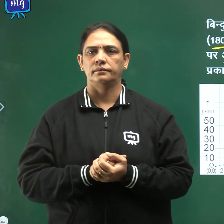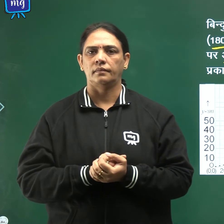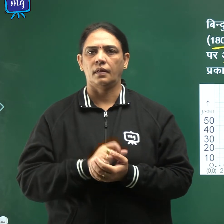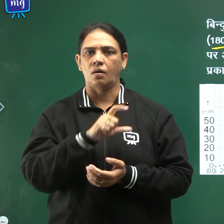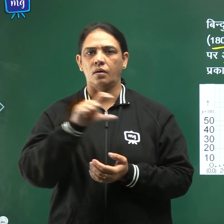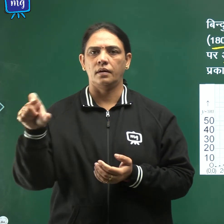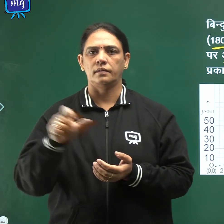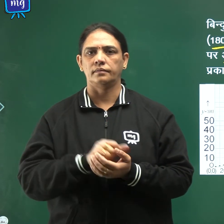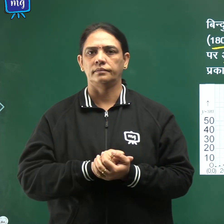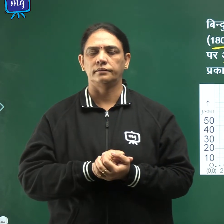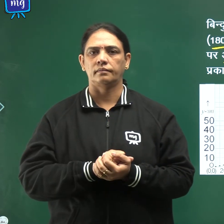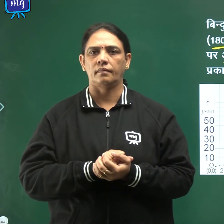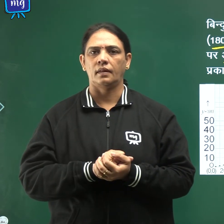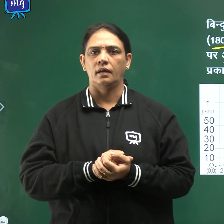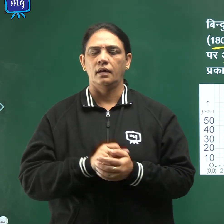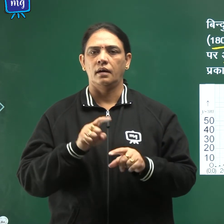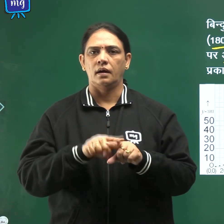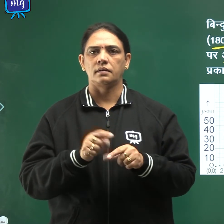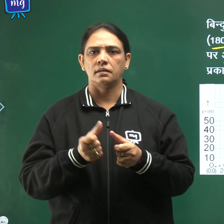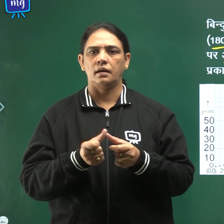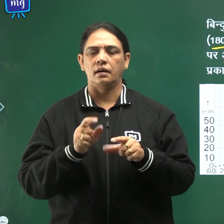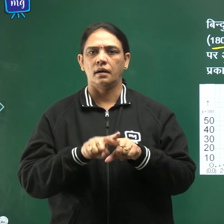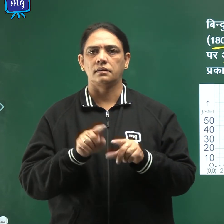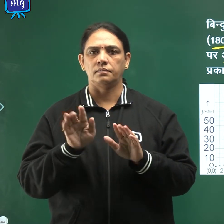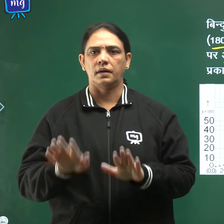और x अक्ष पर